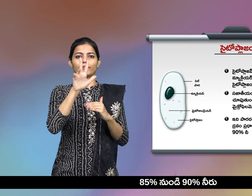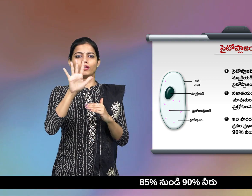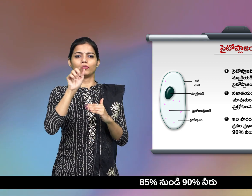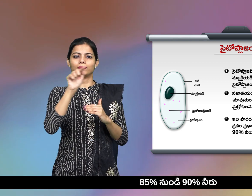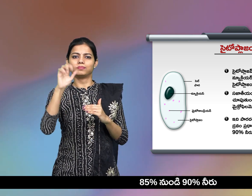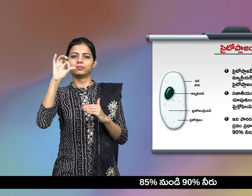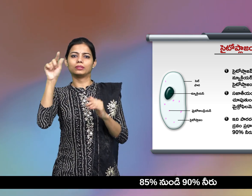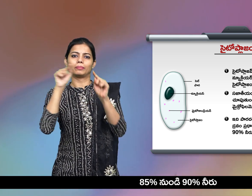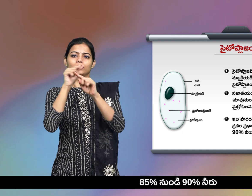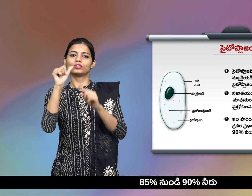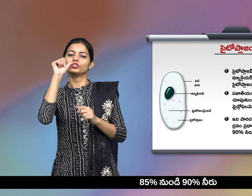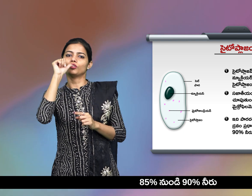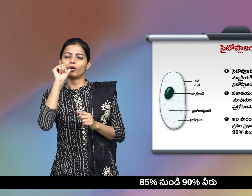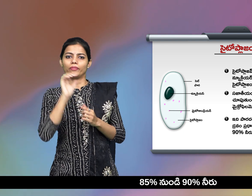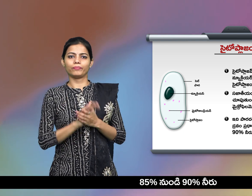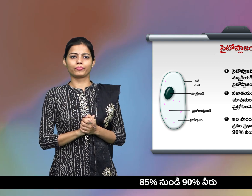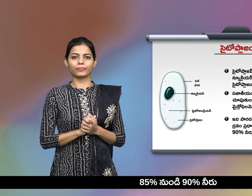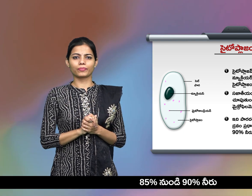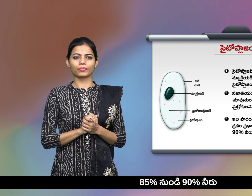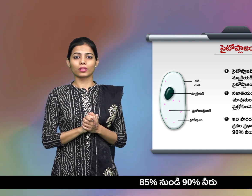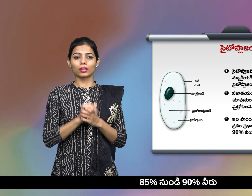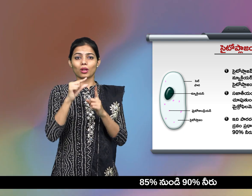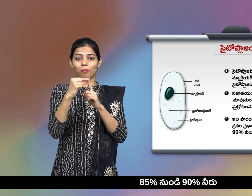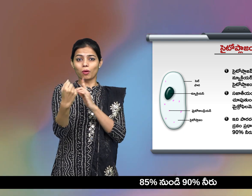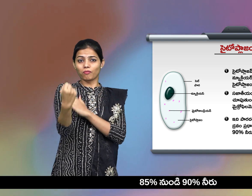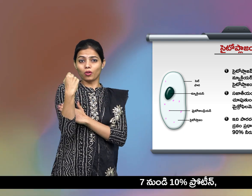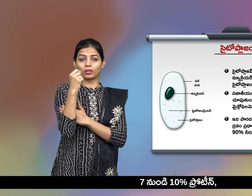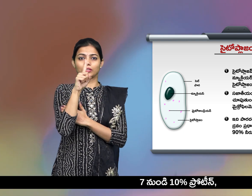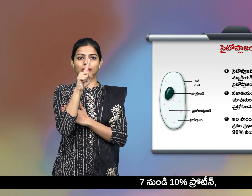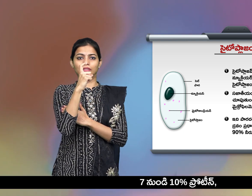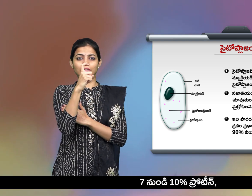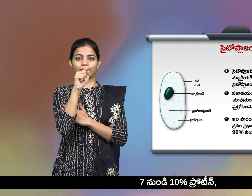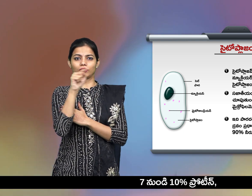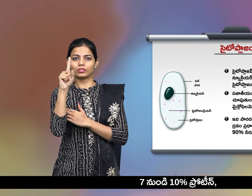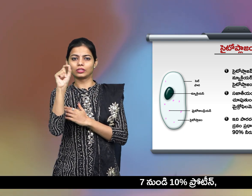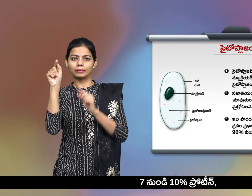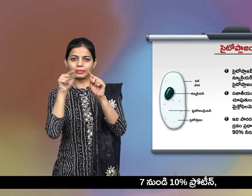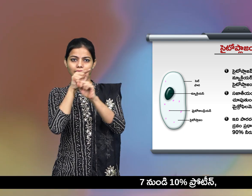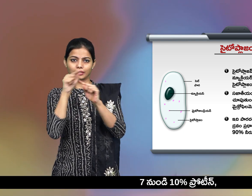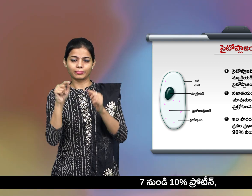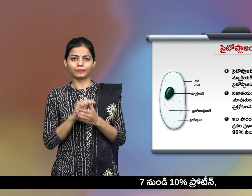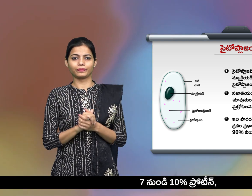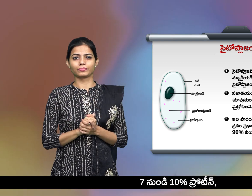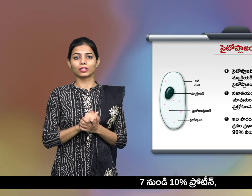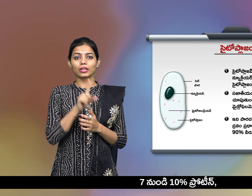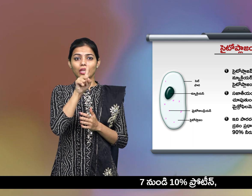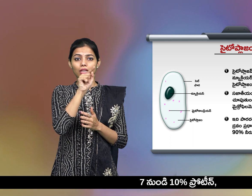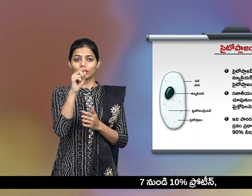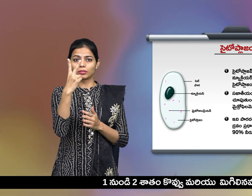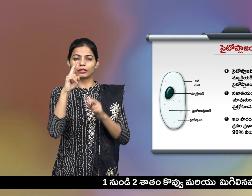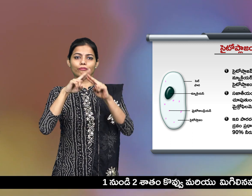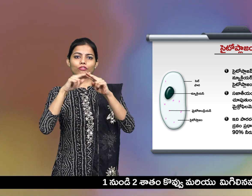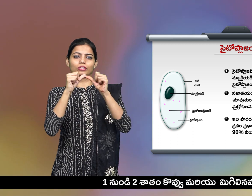85% నుండి 90% నీరు, 7 నుండి 10% ప్రోటీన్, 1 నుండి